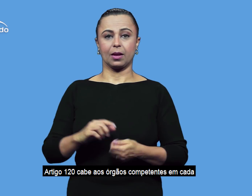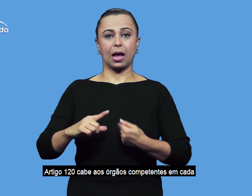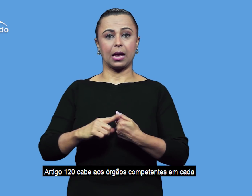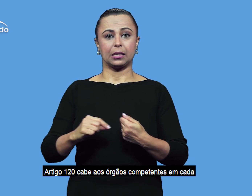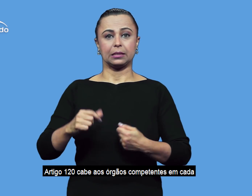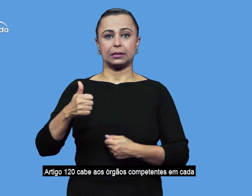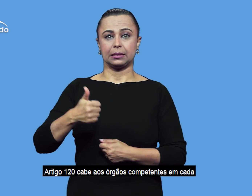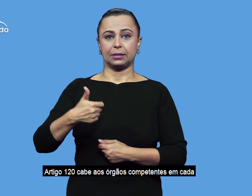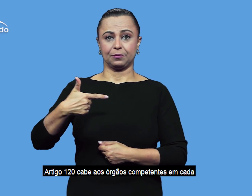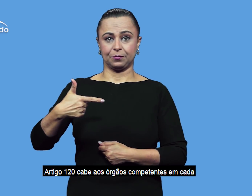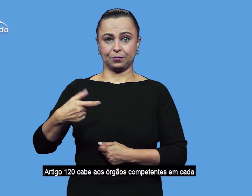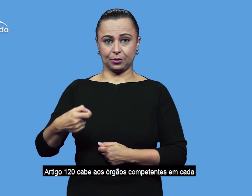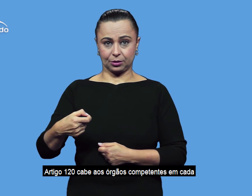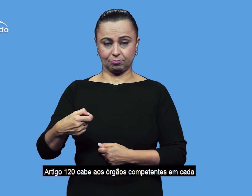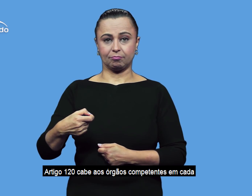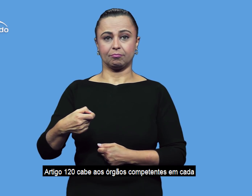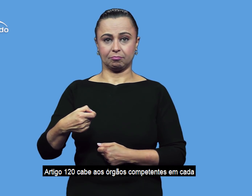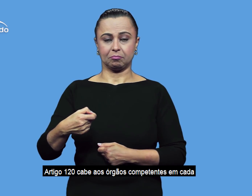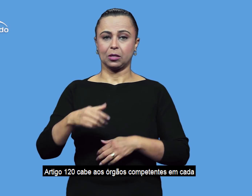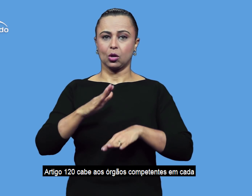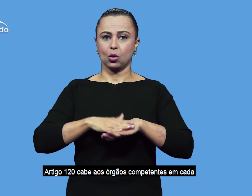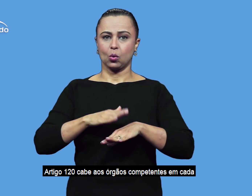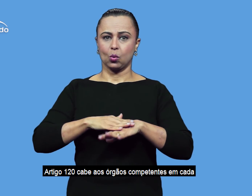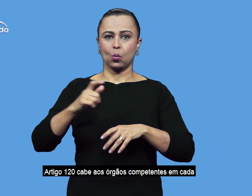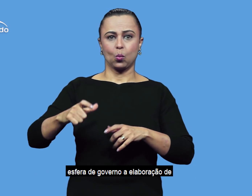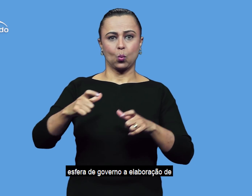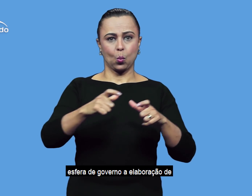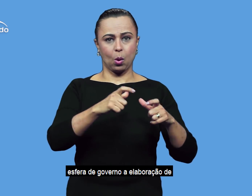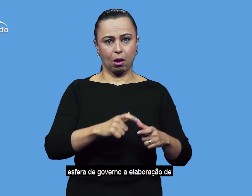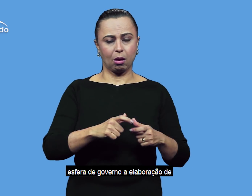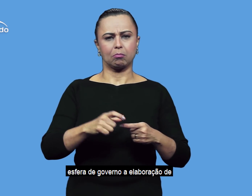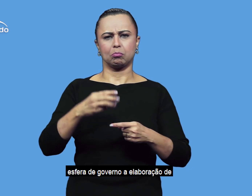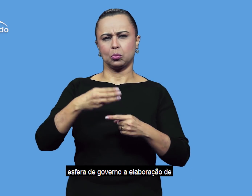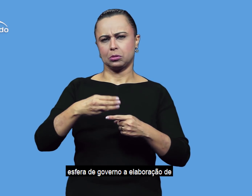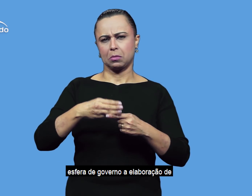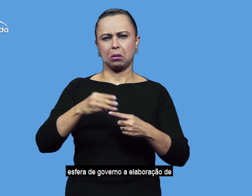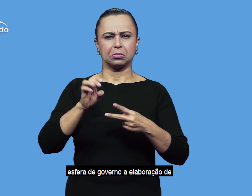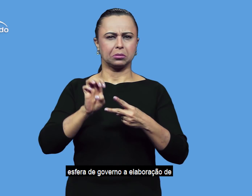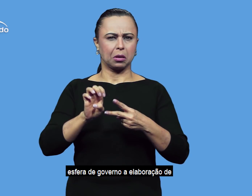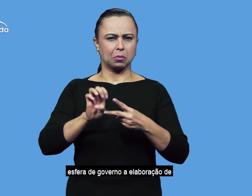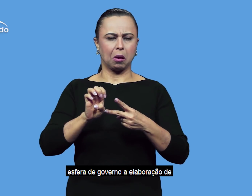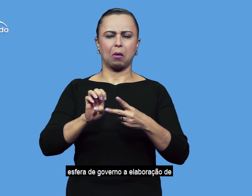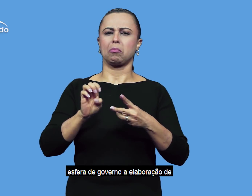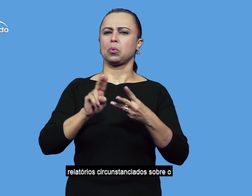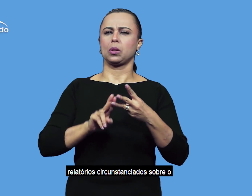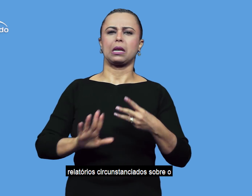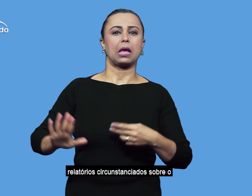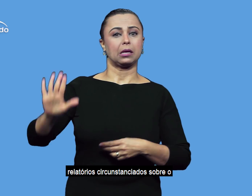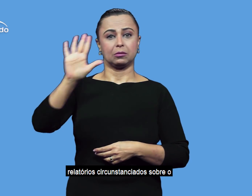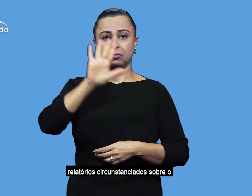cabe aos órgãos competentes em cada esfera de governo a elaboração de relatórios circunstanciados